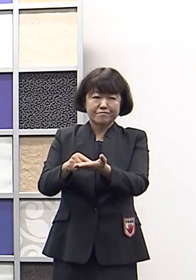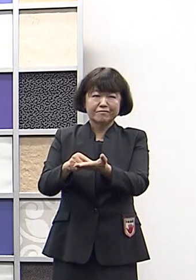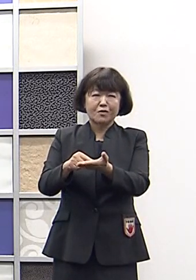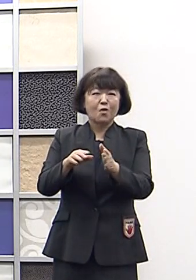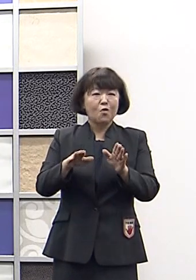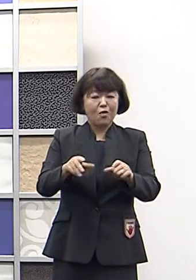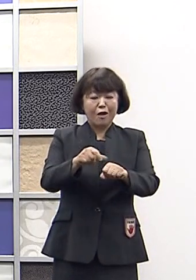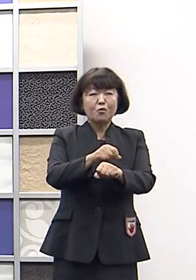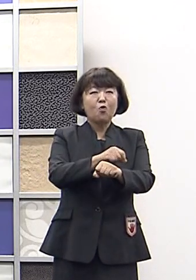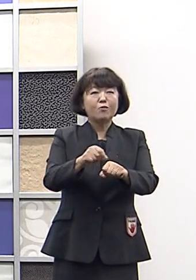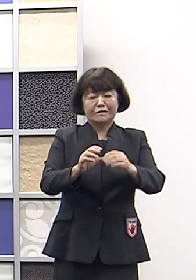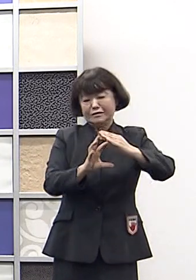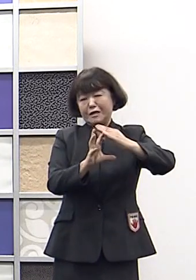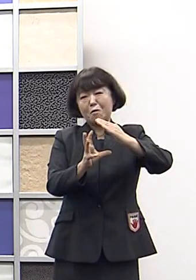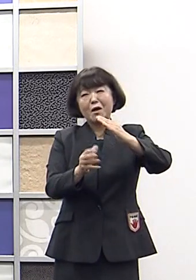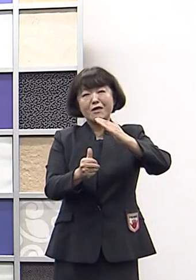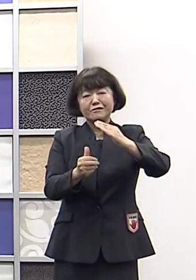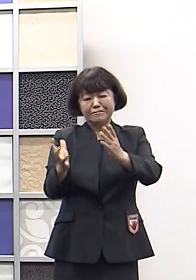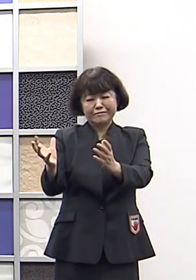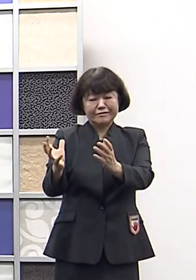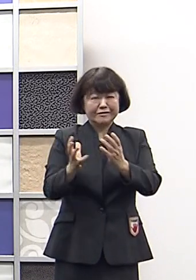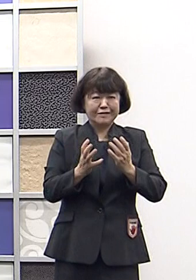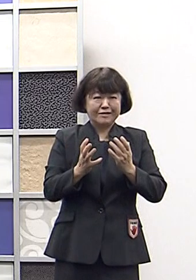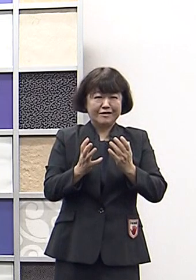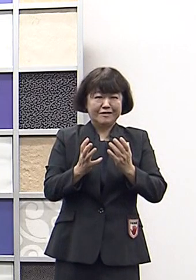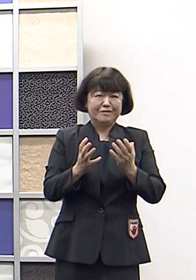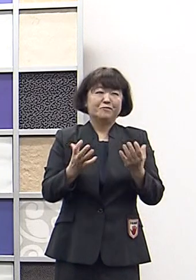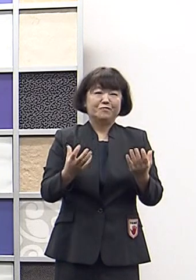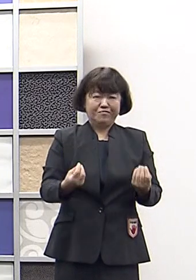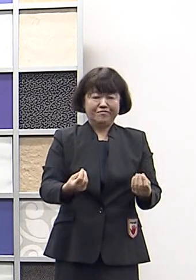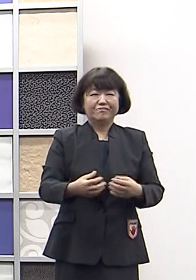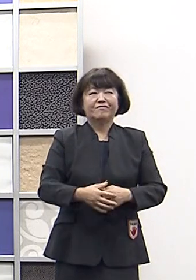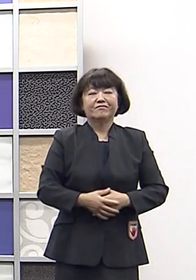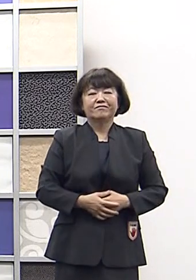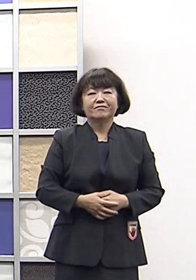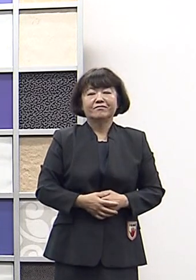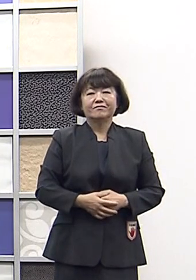特別にご来県をいただける運びとなりました。